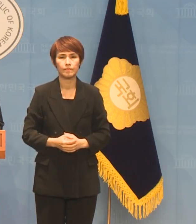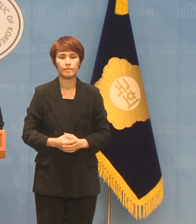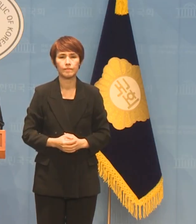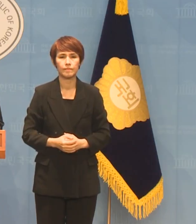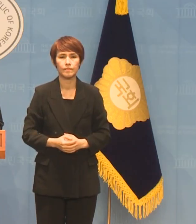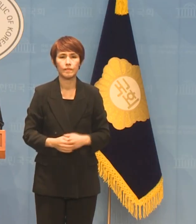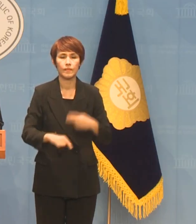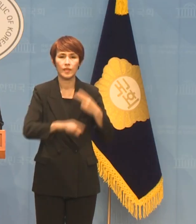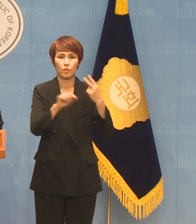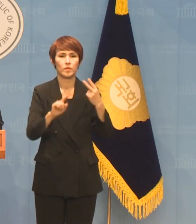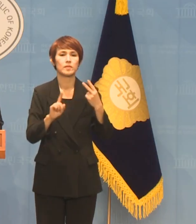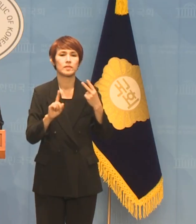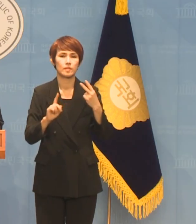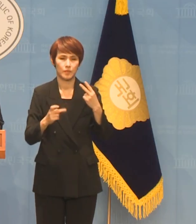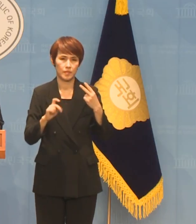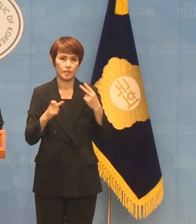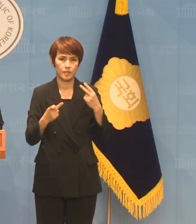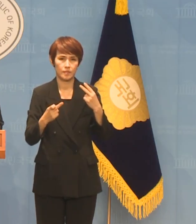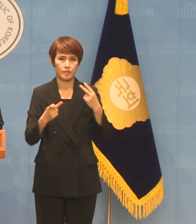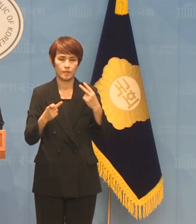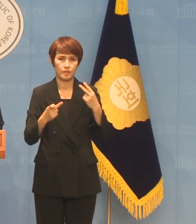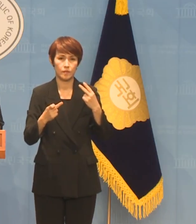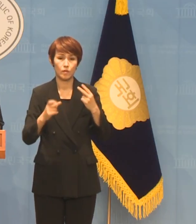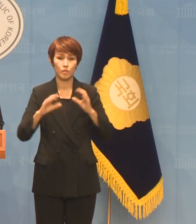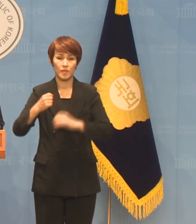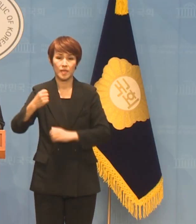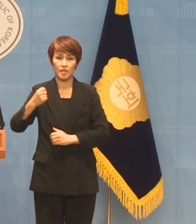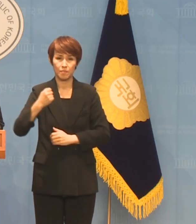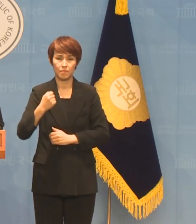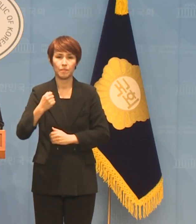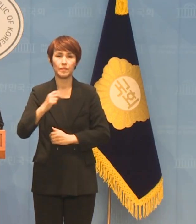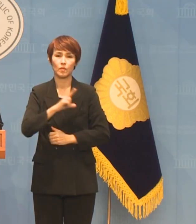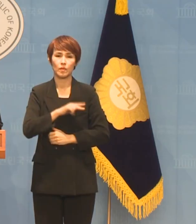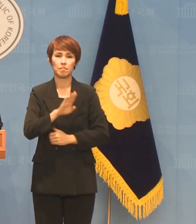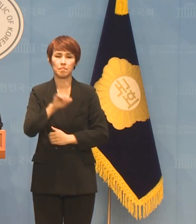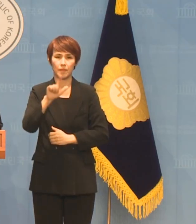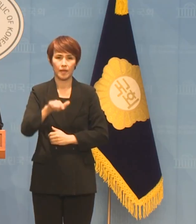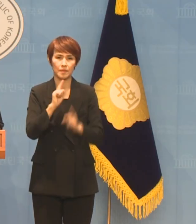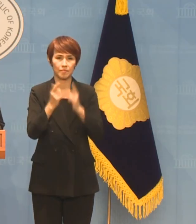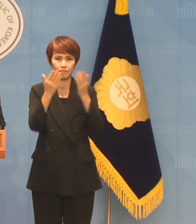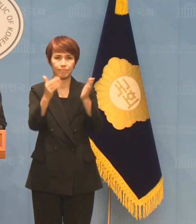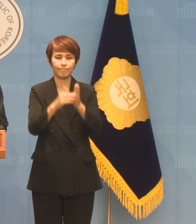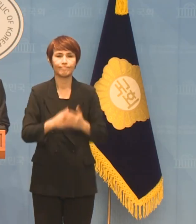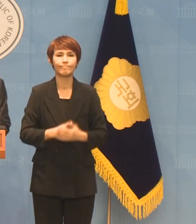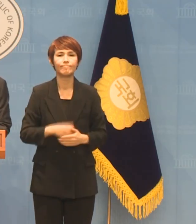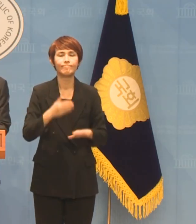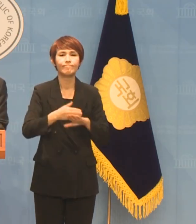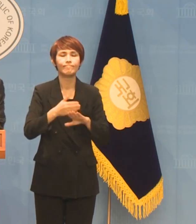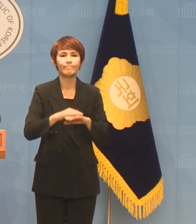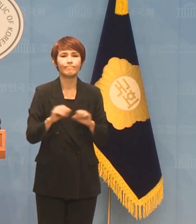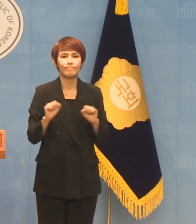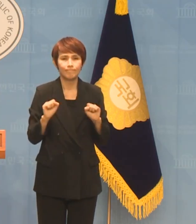2025년 2월 10일 국민의힘 국회의원 박대출. 감사합니다.